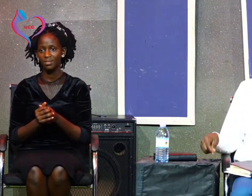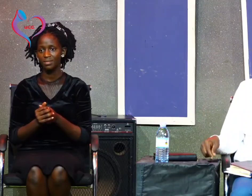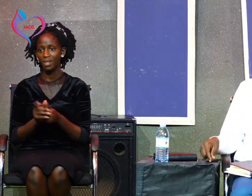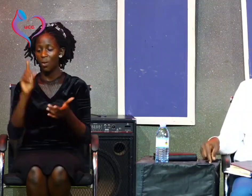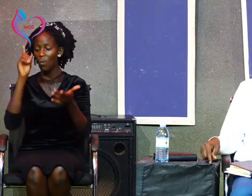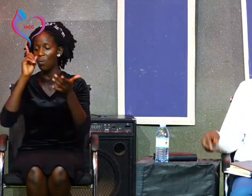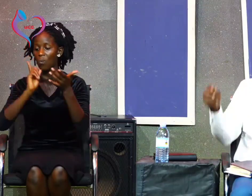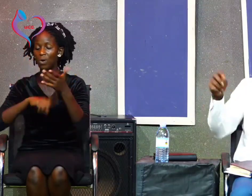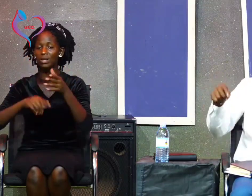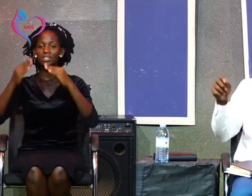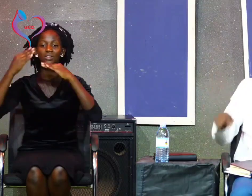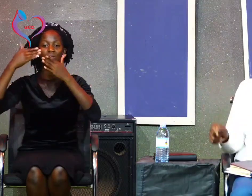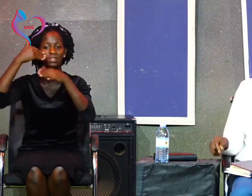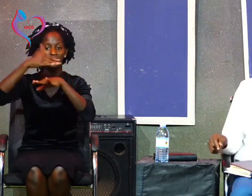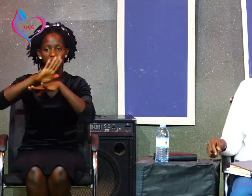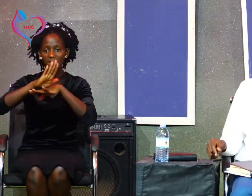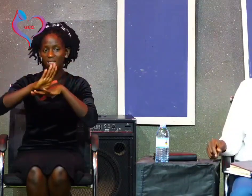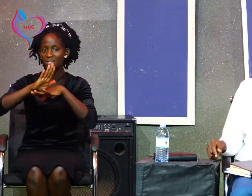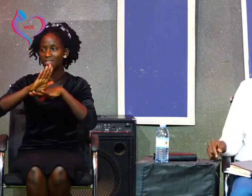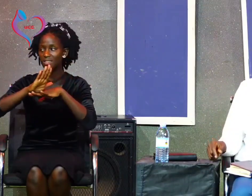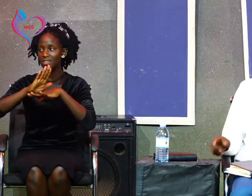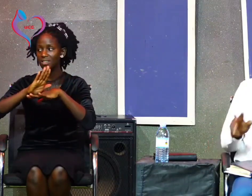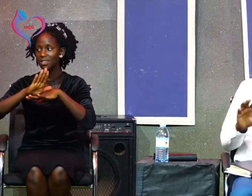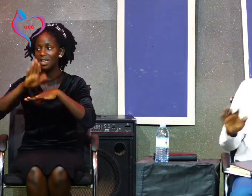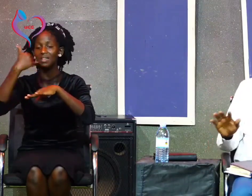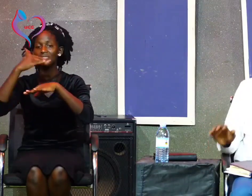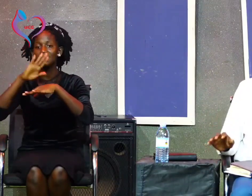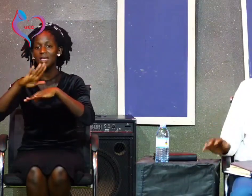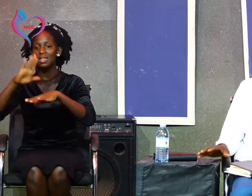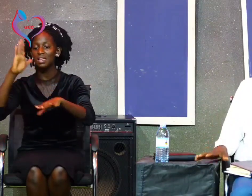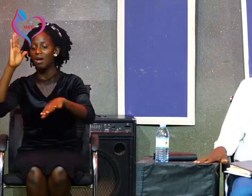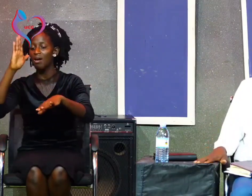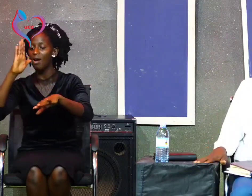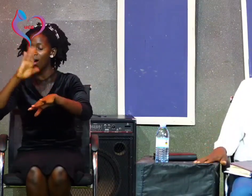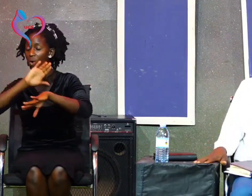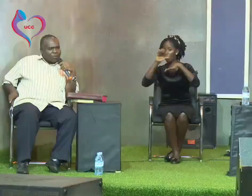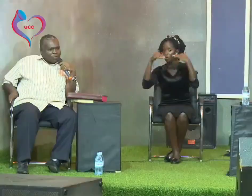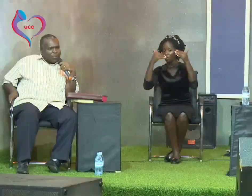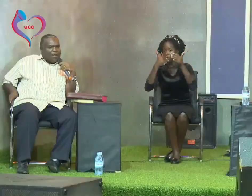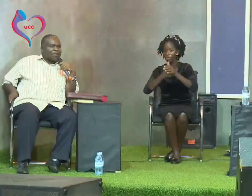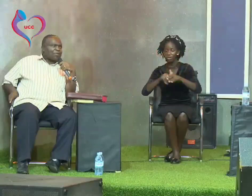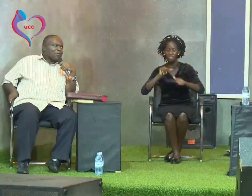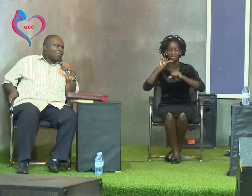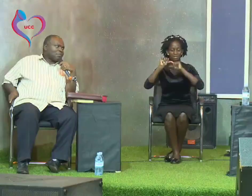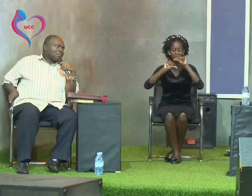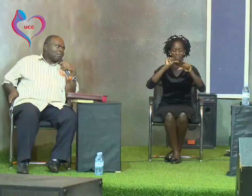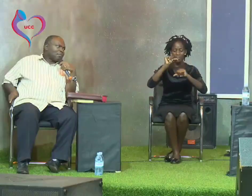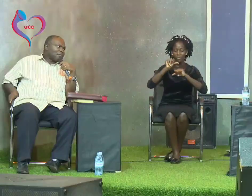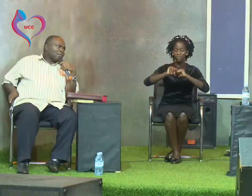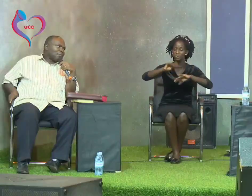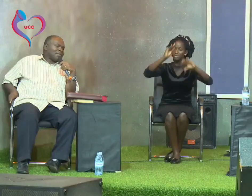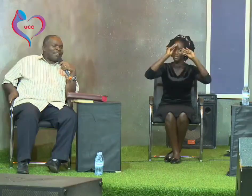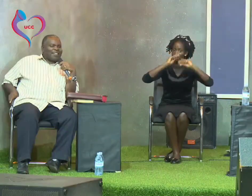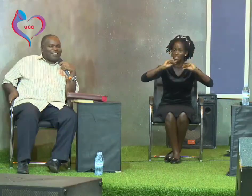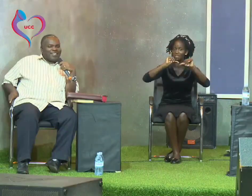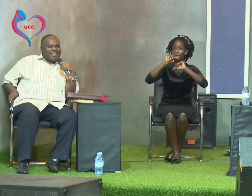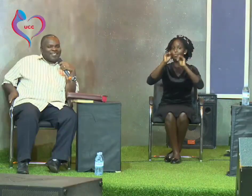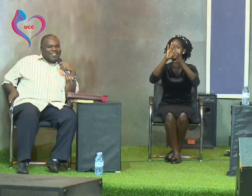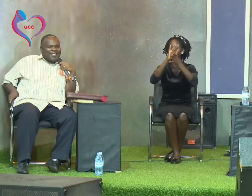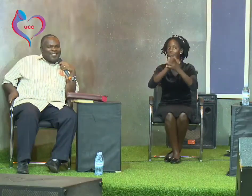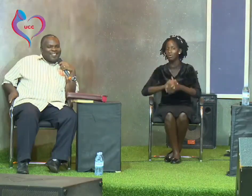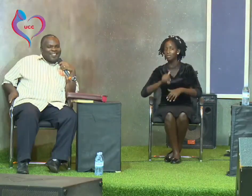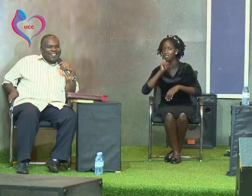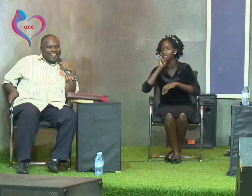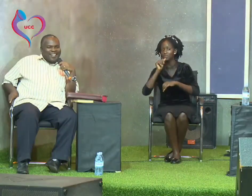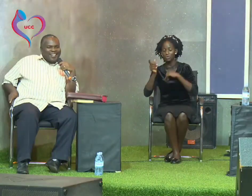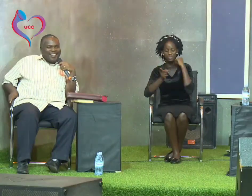gano siga sekisi. Ye tebamusomesereza ku mpewo. Ate batusomeseza ku mpewo. Ye maaso ku maaso. Ye gaba maaso ku maaso. Era nzijukira